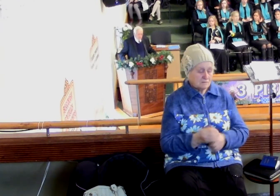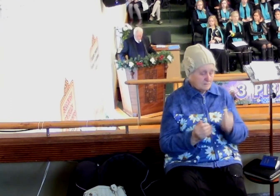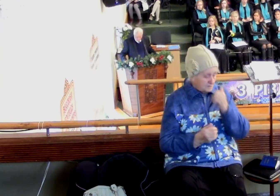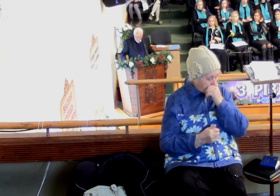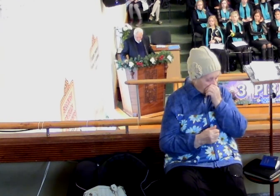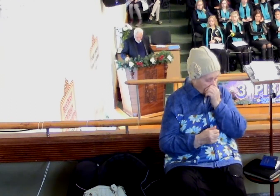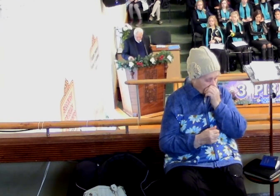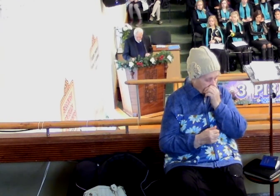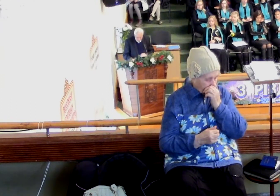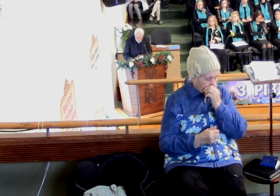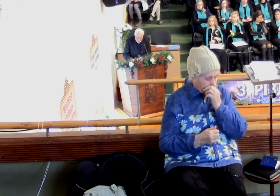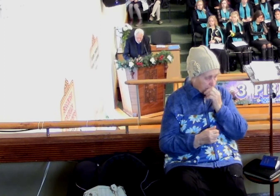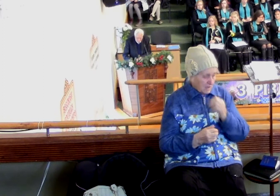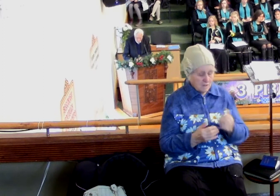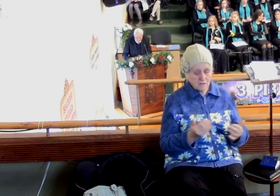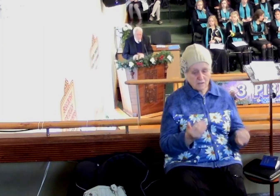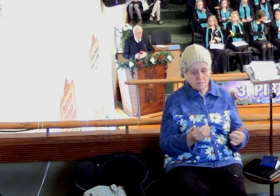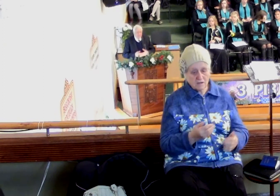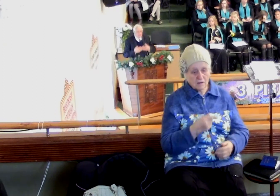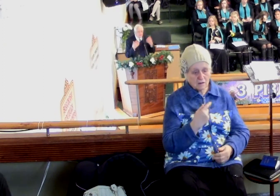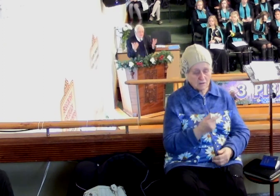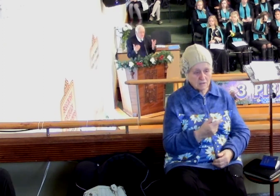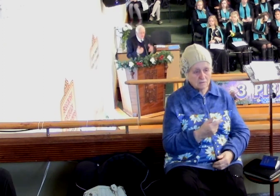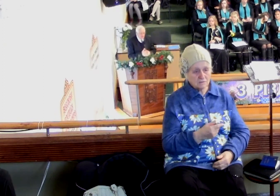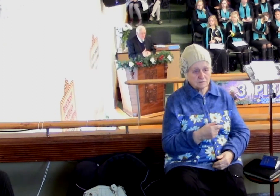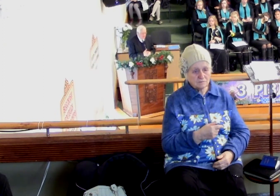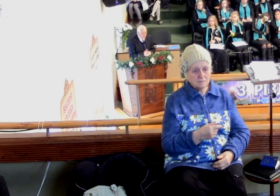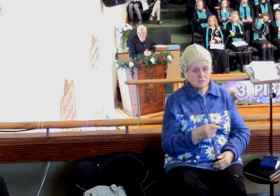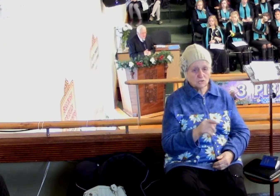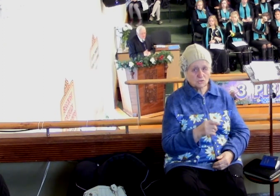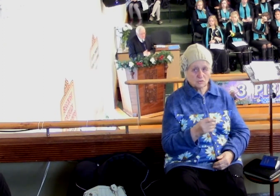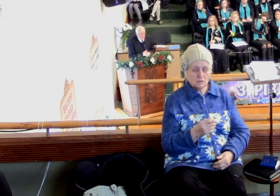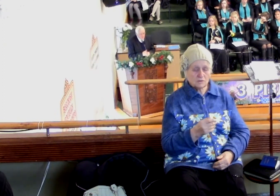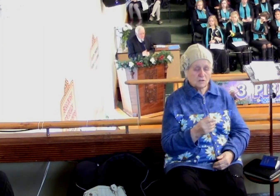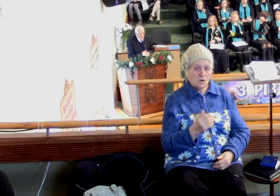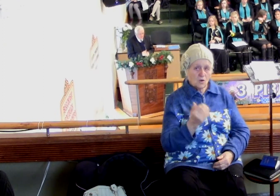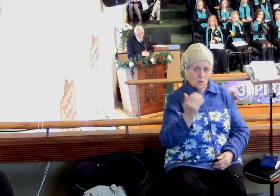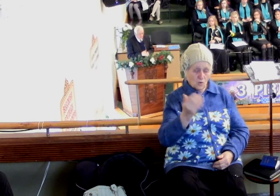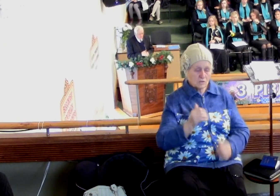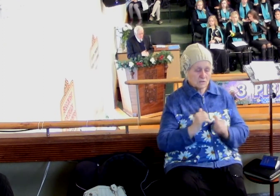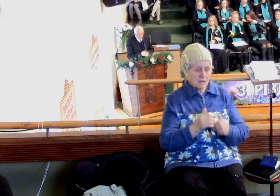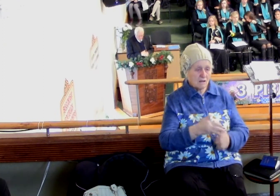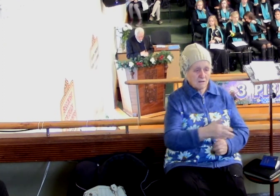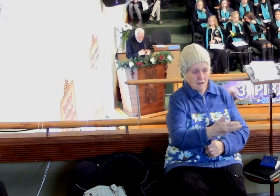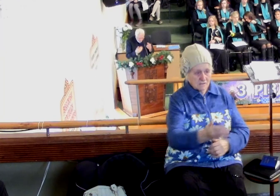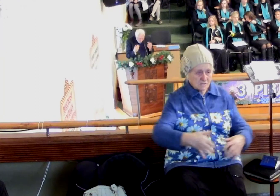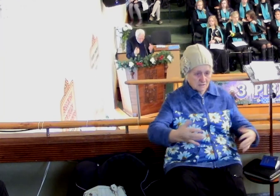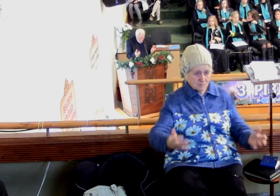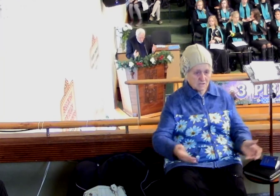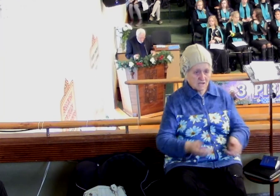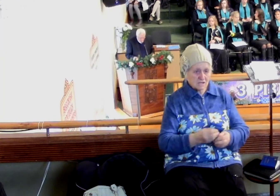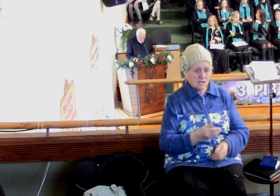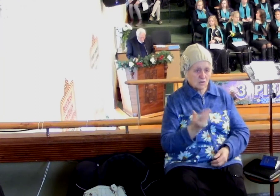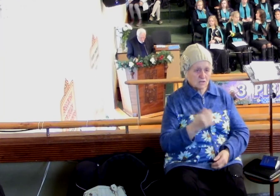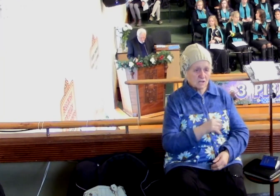«Спаситель». Друзья дорогие, и теперь мы говорим «Спаситель». Для нас Он Спаситель. И когда Сам